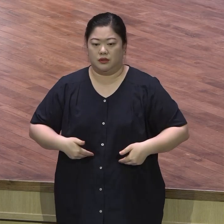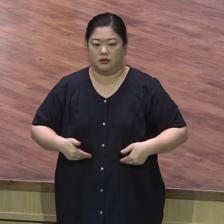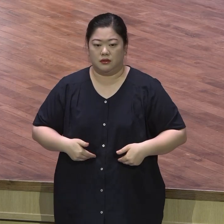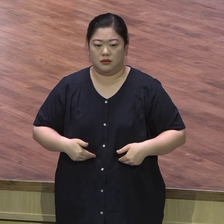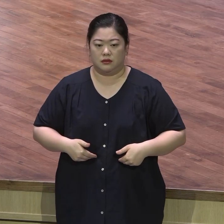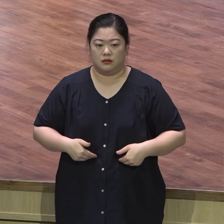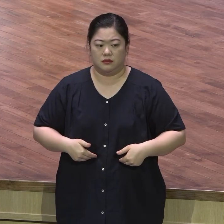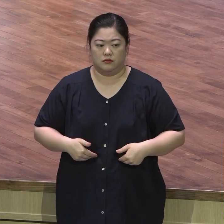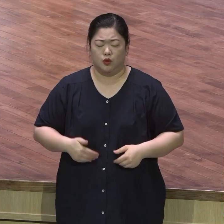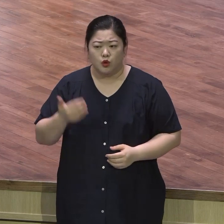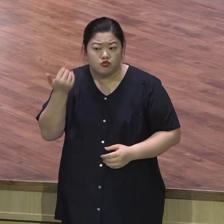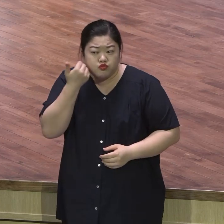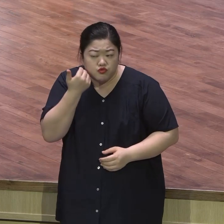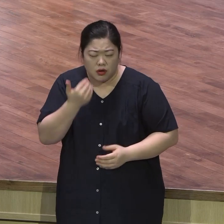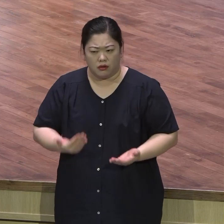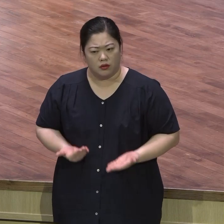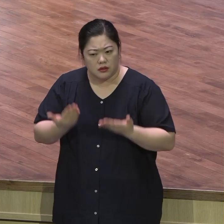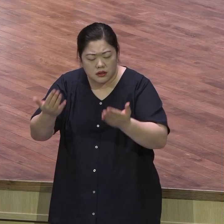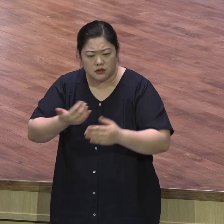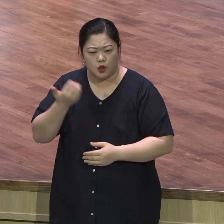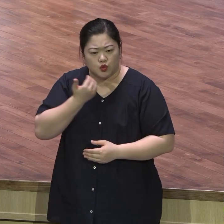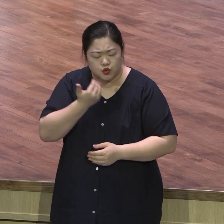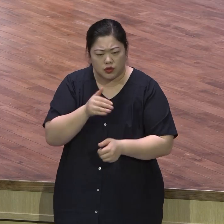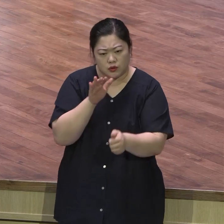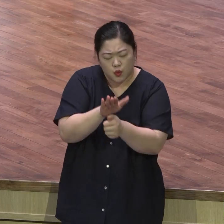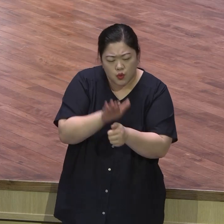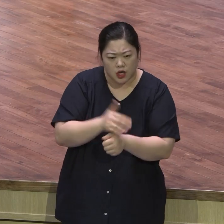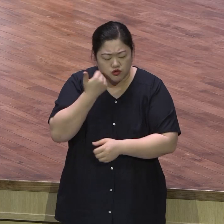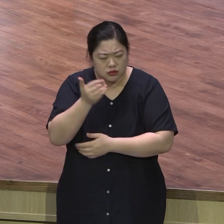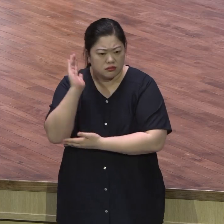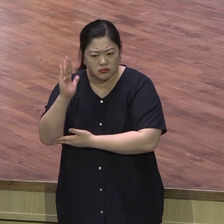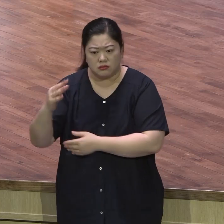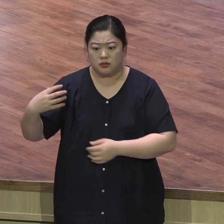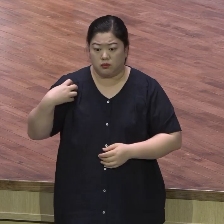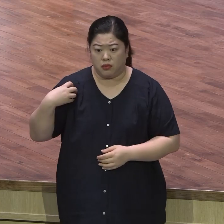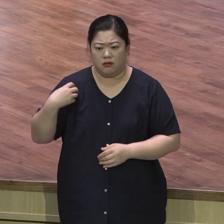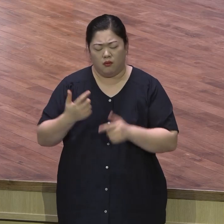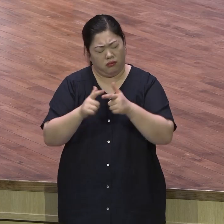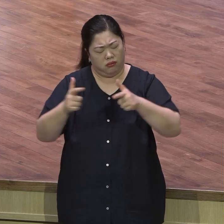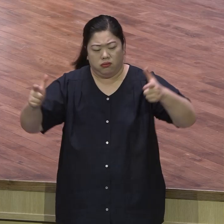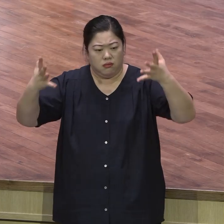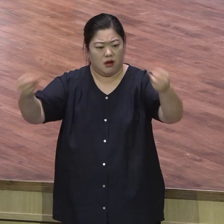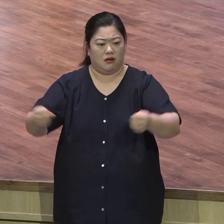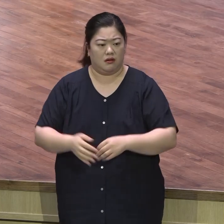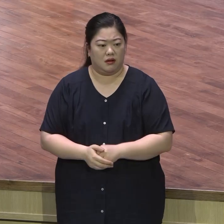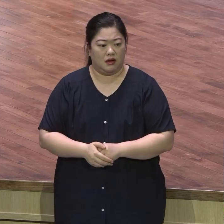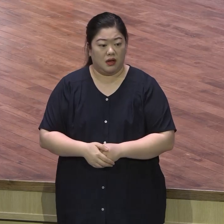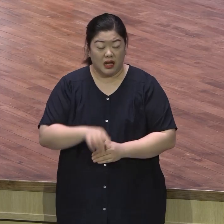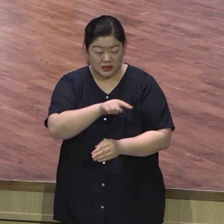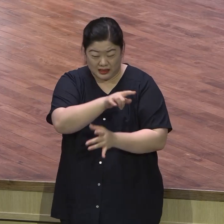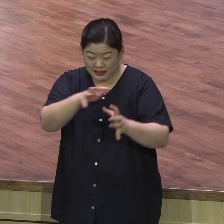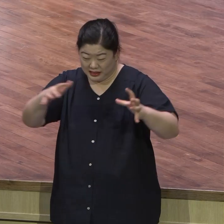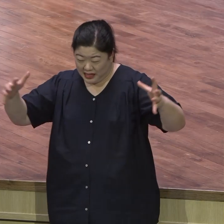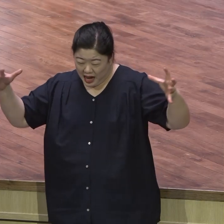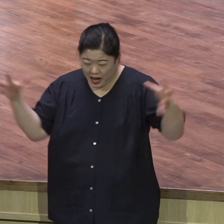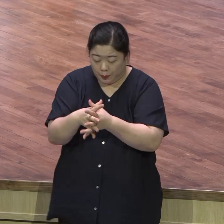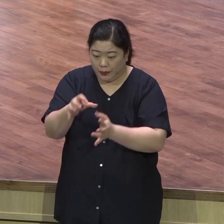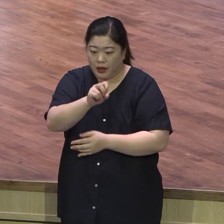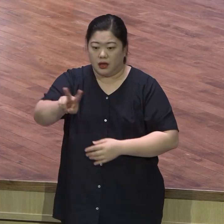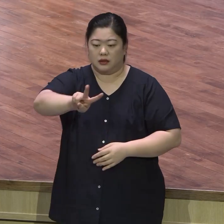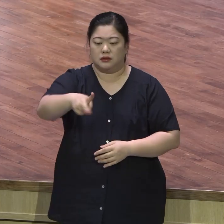누군가의 헌신을 통해서 2, 3, 7 나라 보금화가 이루어져 가고